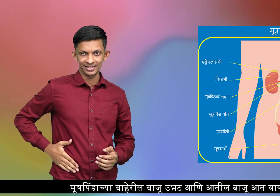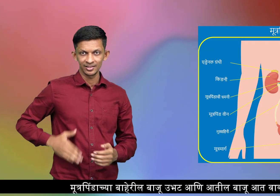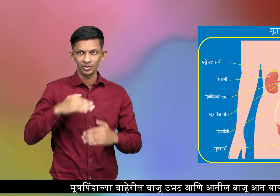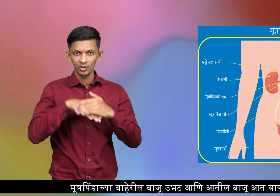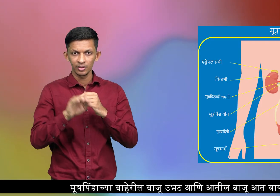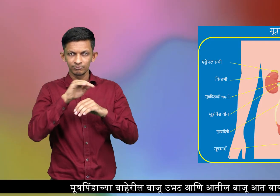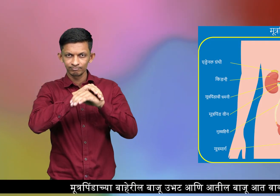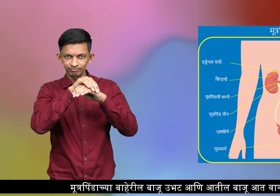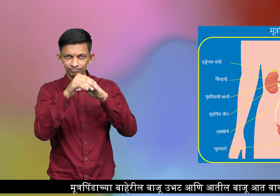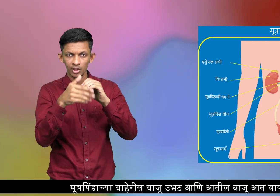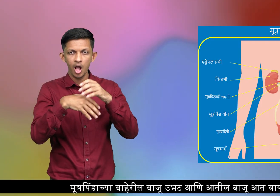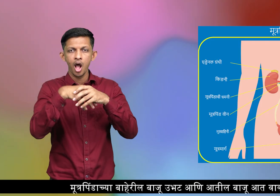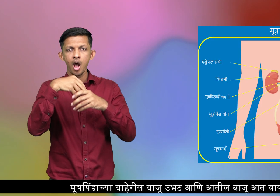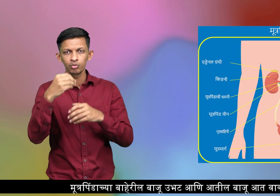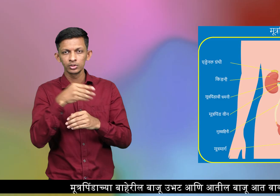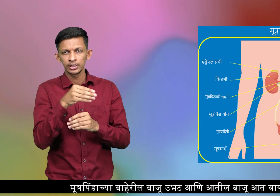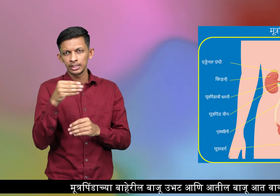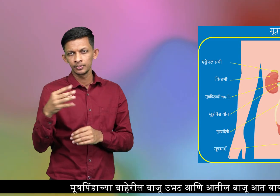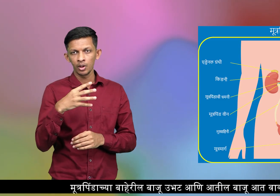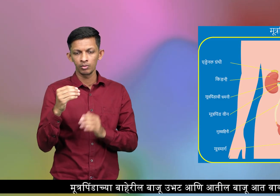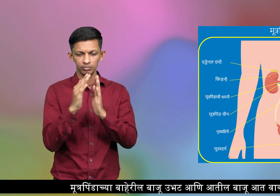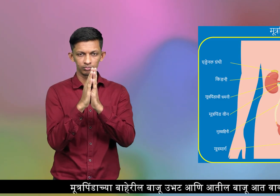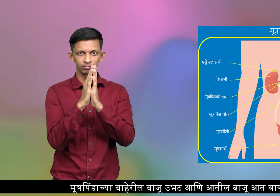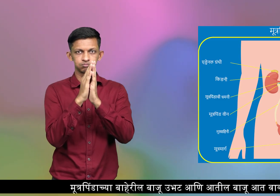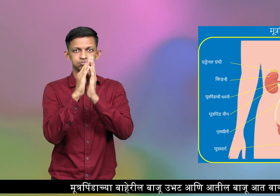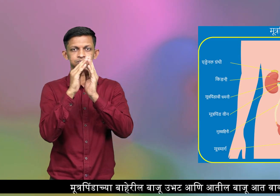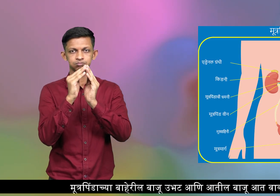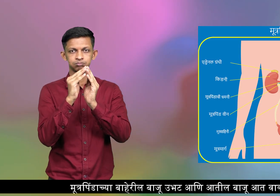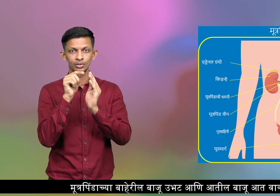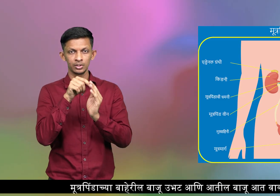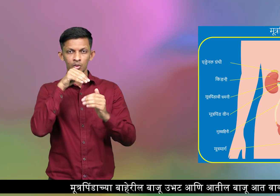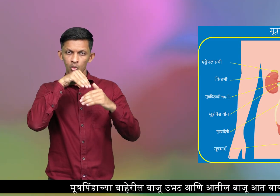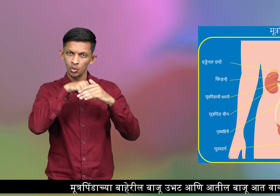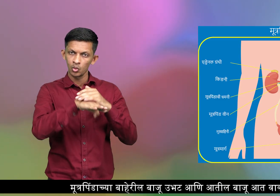मूत्रपिंडाच्या बाहेरील बाजू उभट आणि आतील बाजू आत वाकलेली असते.